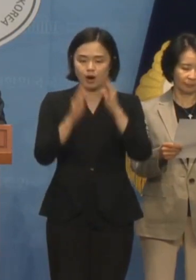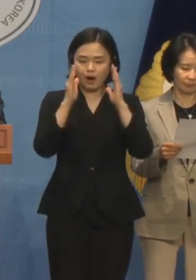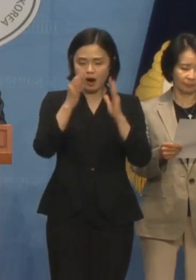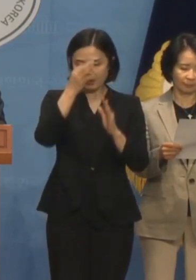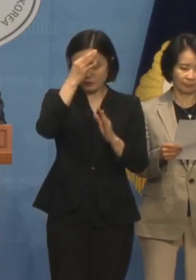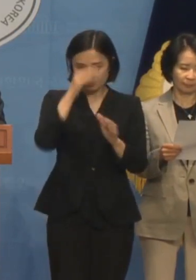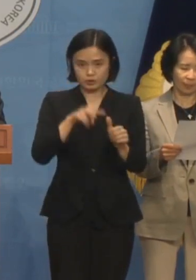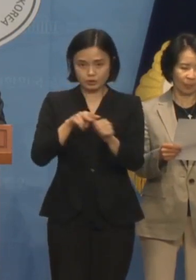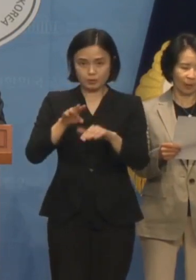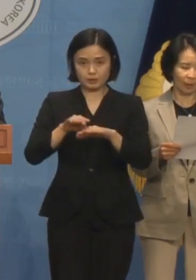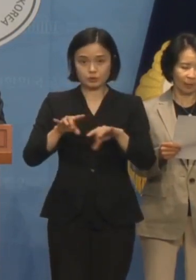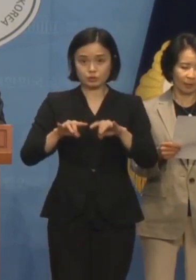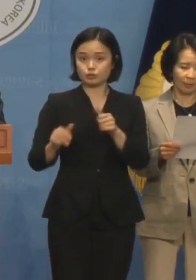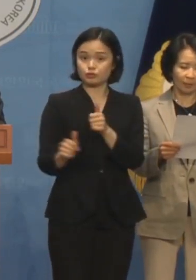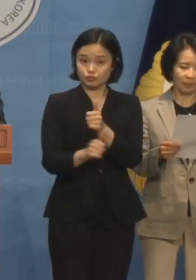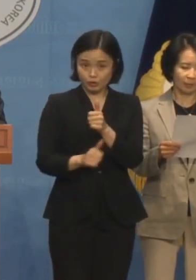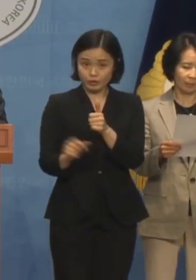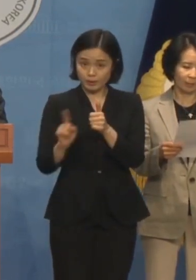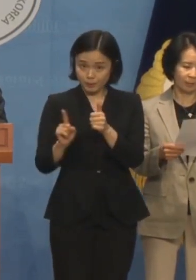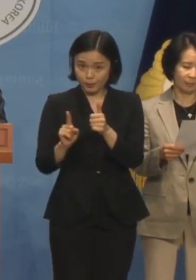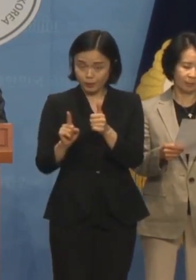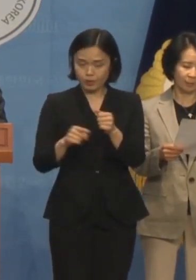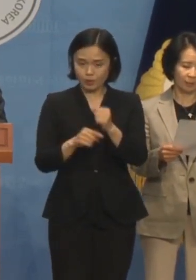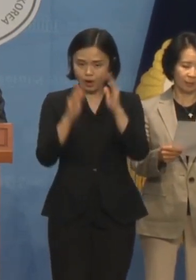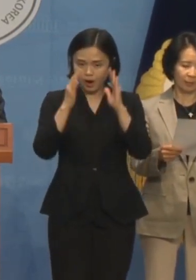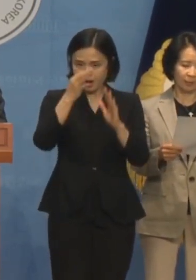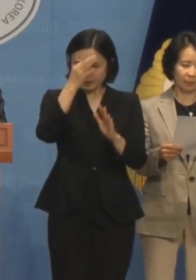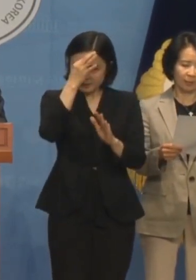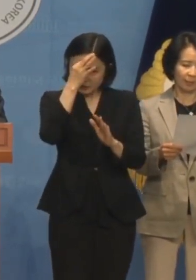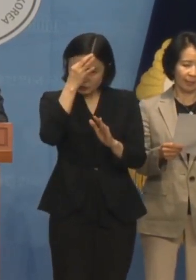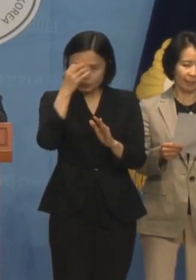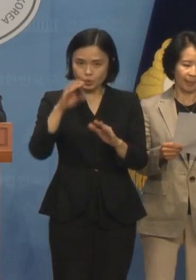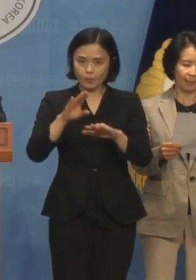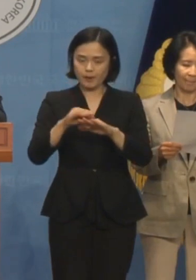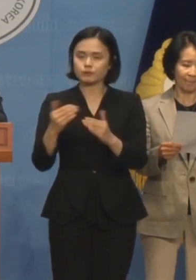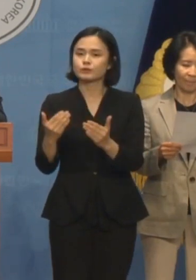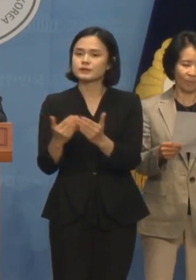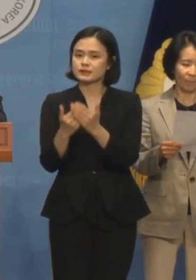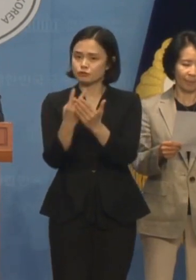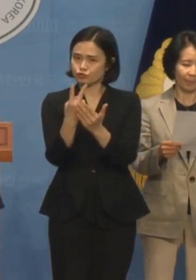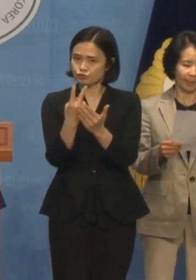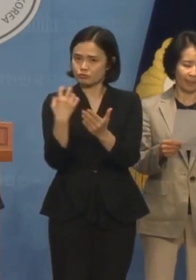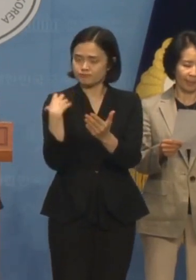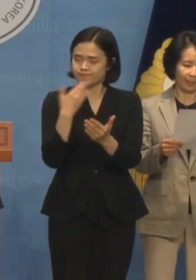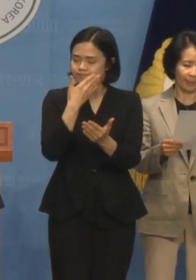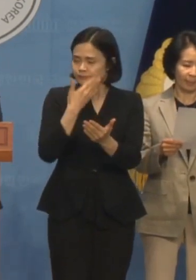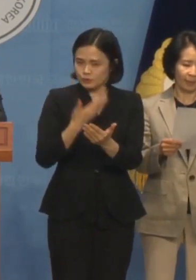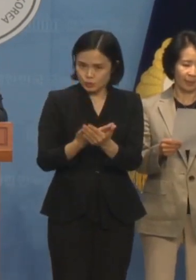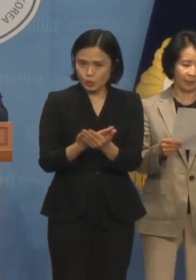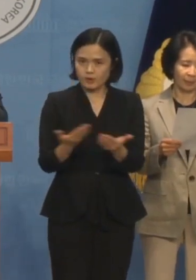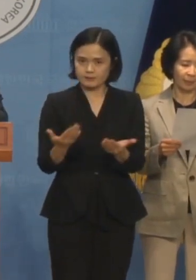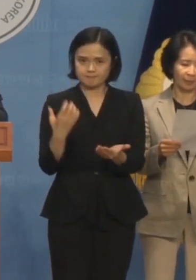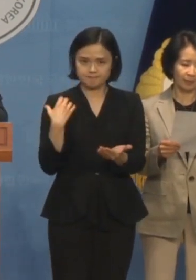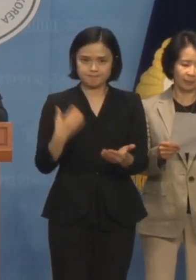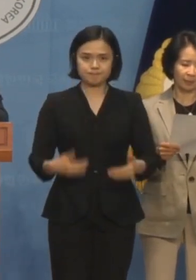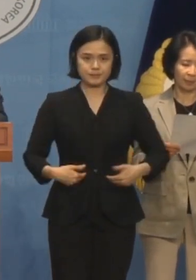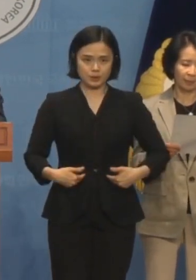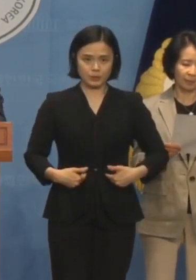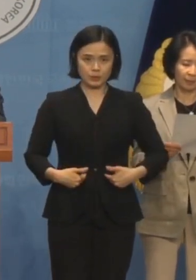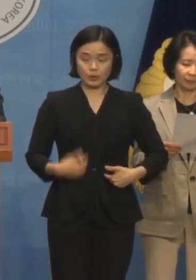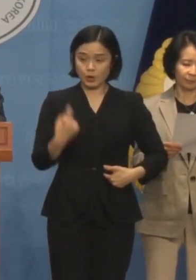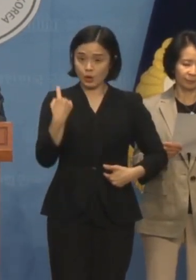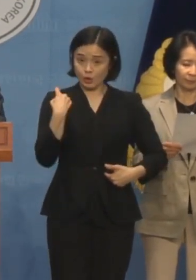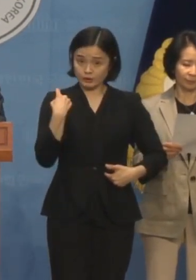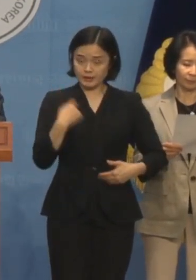과학기술정보방송통신위원회는 대한민국 과학기술정보통신과 방송진흥이라는 중요한 임무를 수행해야 합니다. 어제